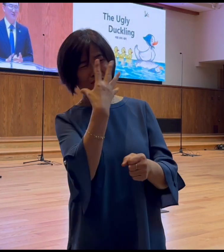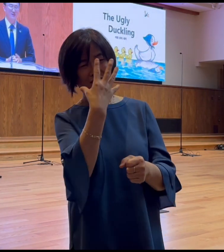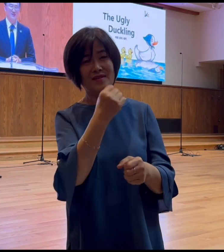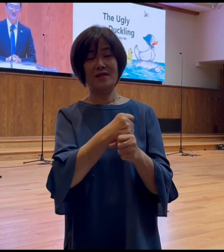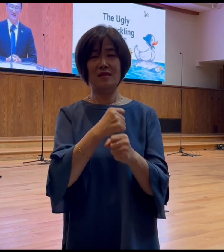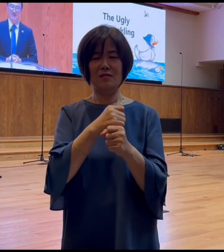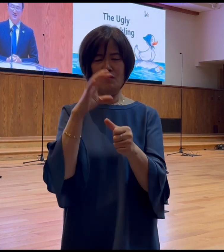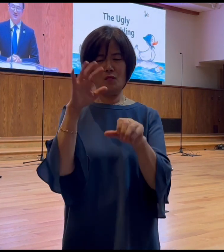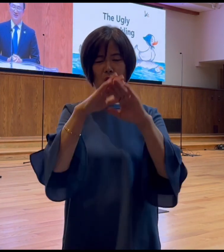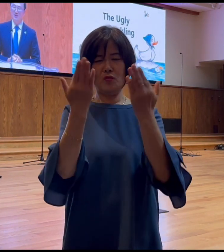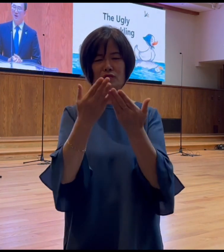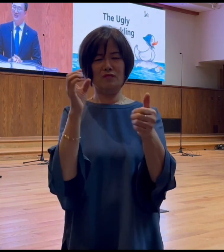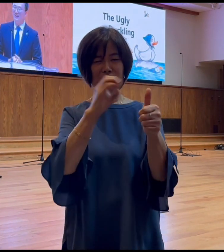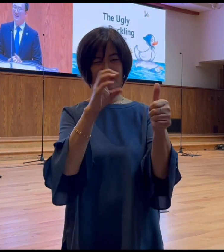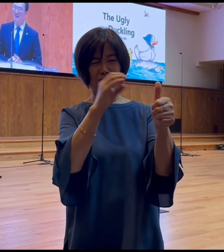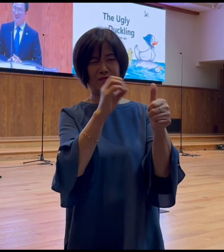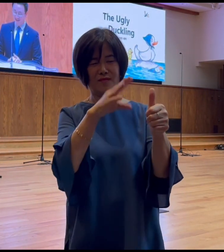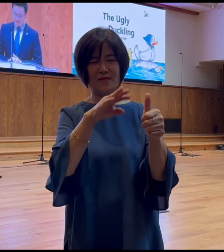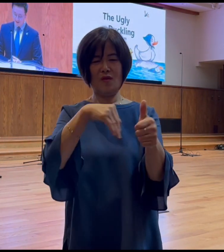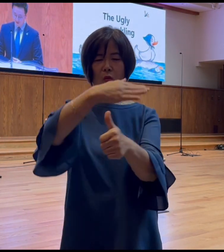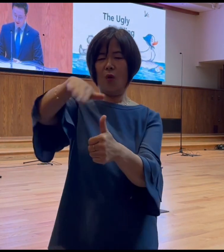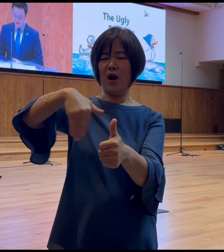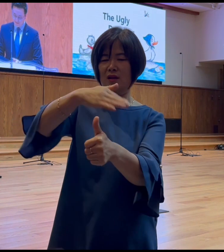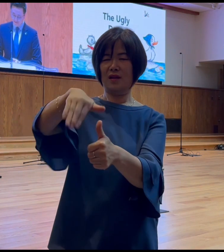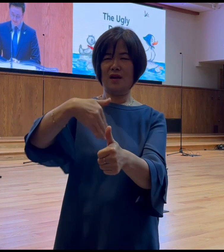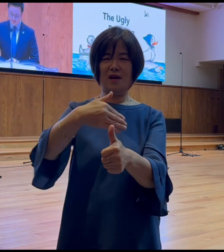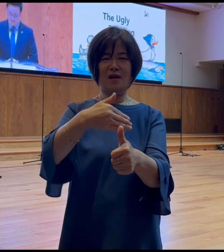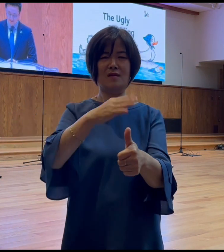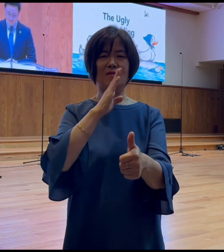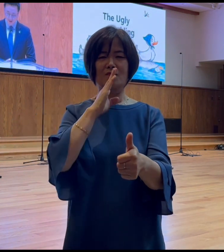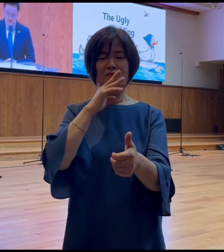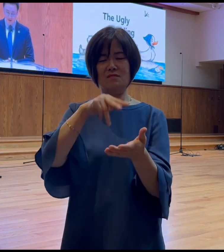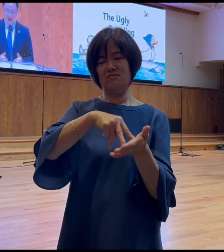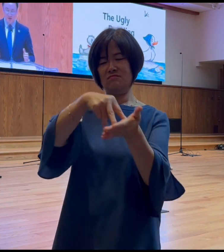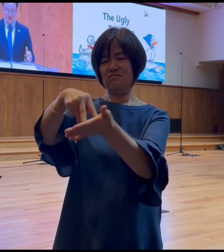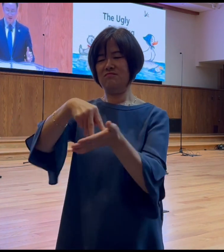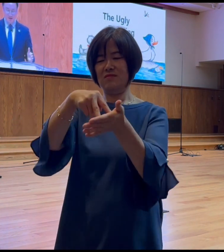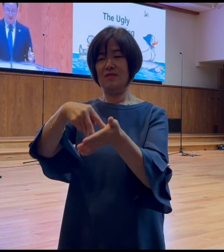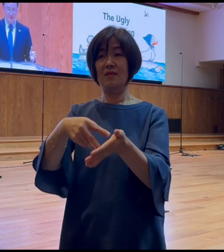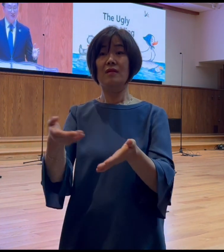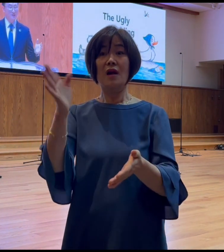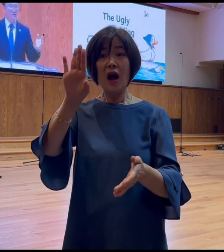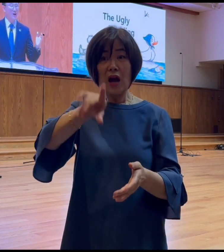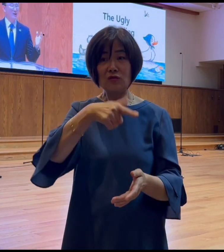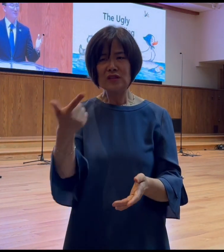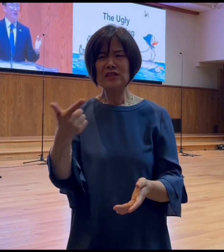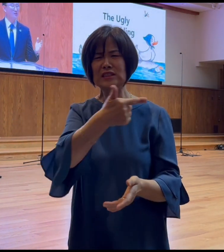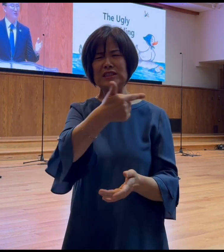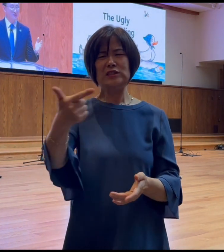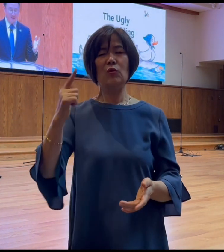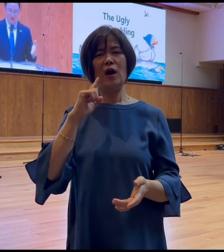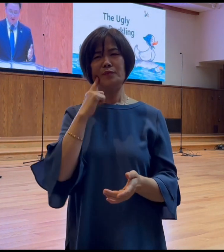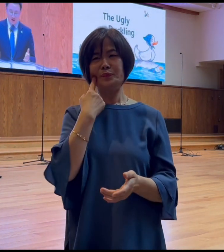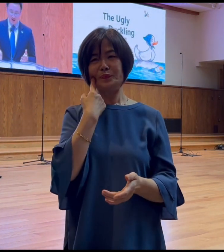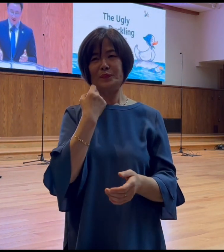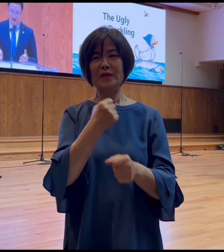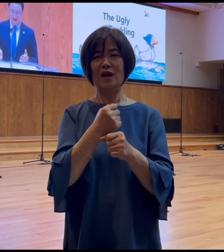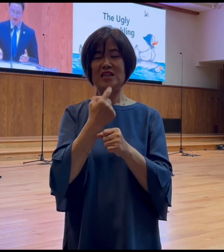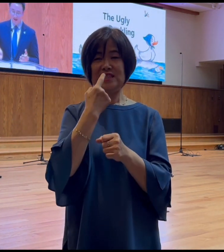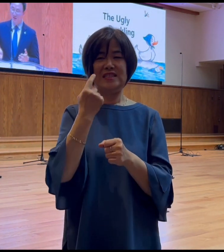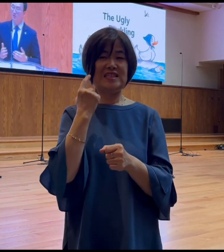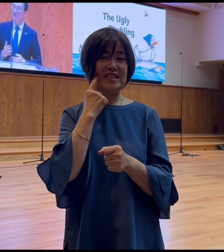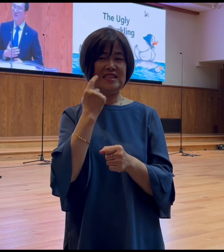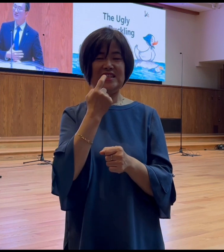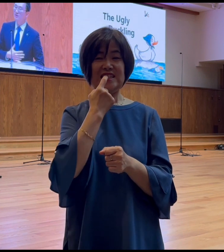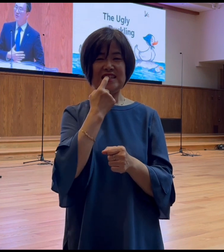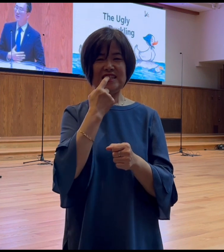못생겼어. 이렇게 왕따를 시킨 거죠. 그런데 하루는 크고 아름다운 백조가